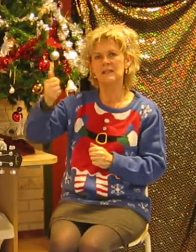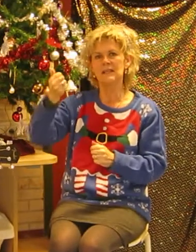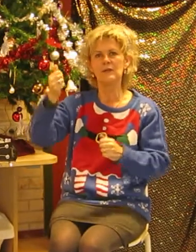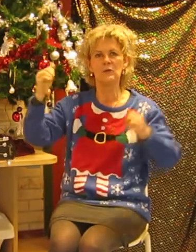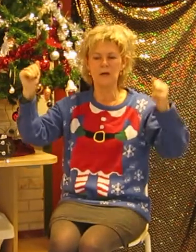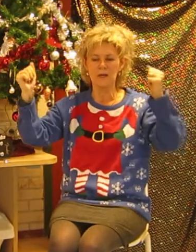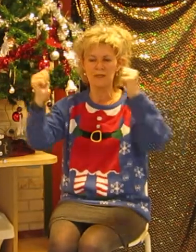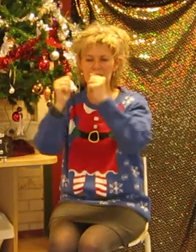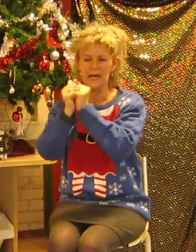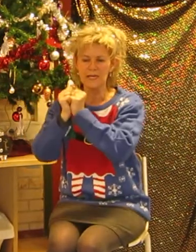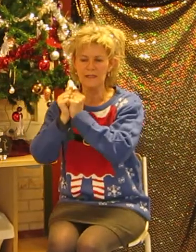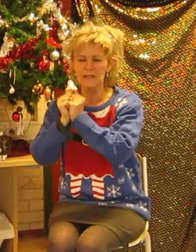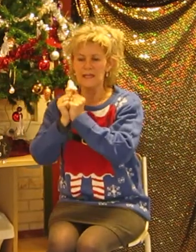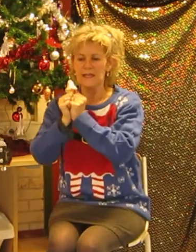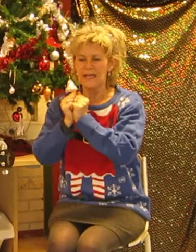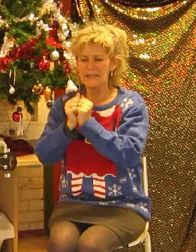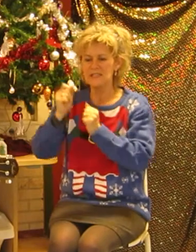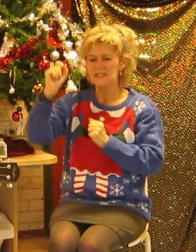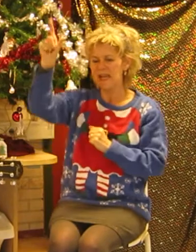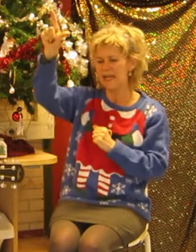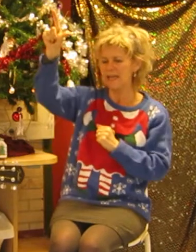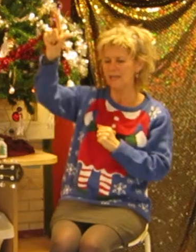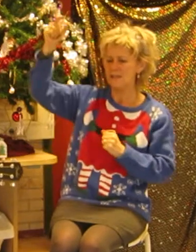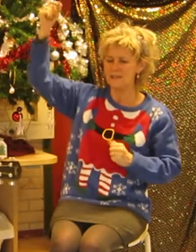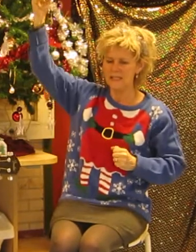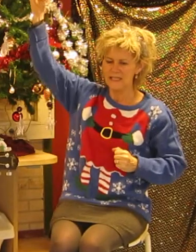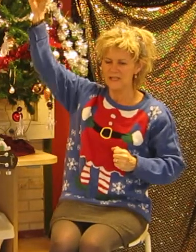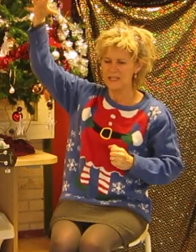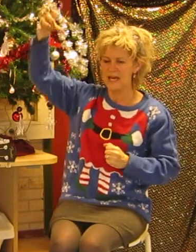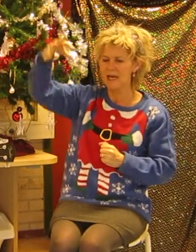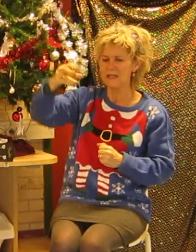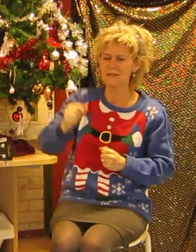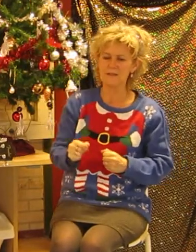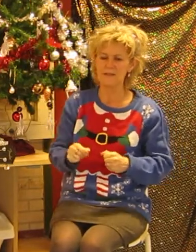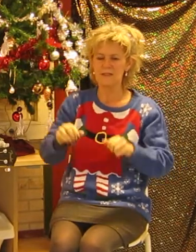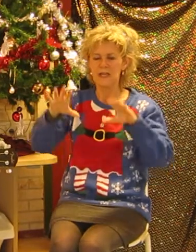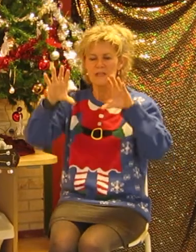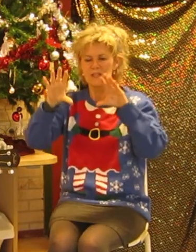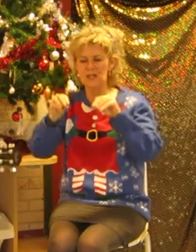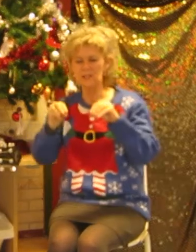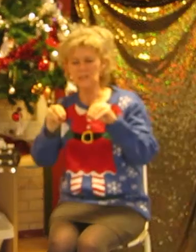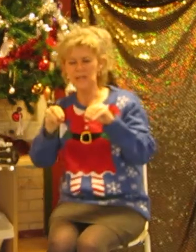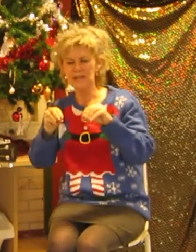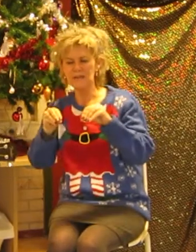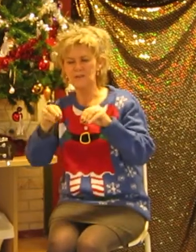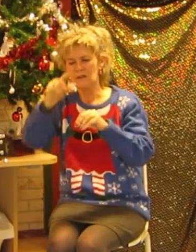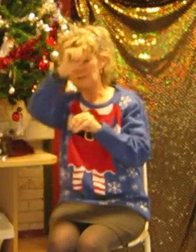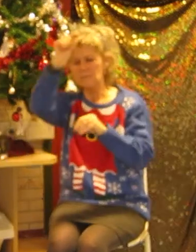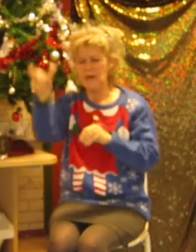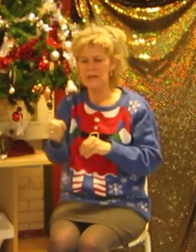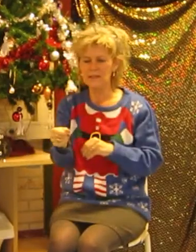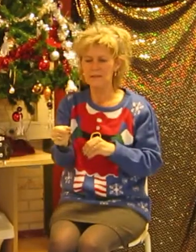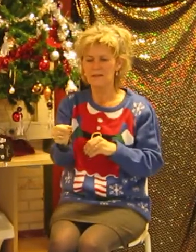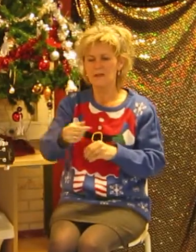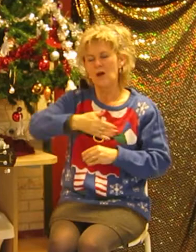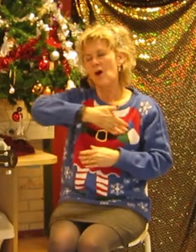het nieuwe jaar. En de sterren die stralen, zacht schijnt de